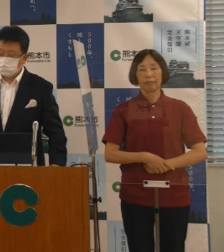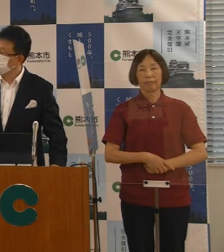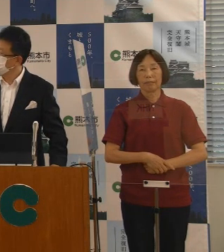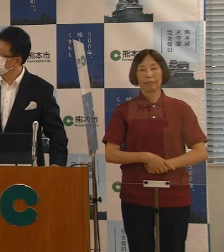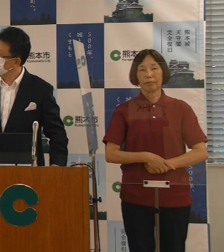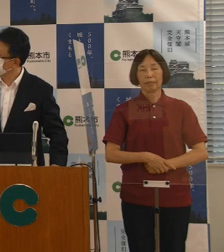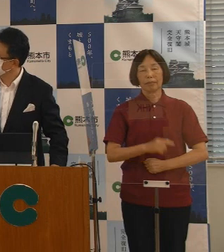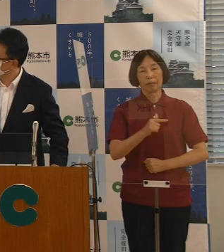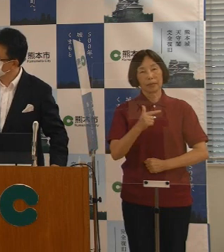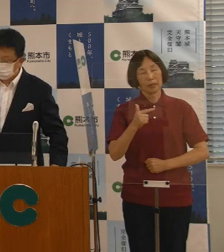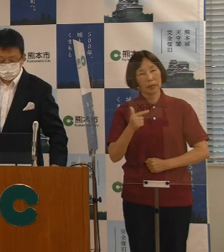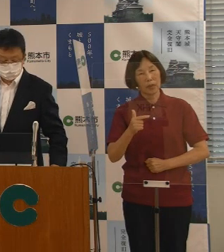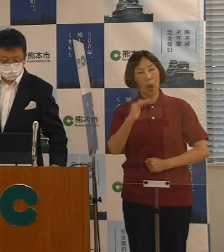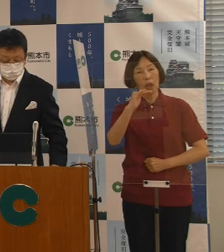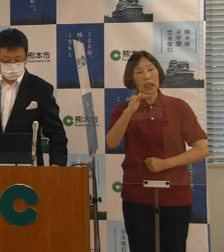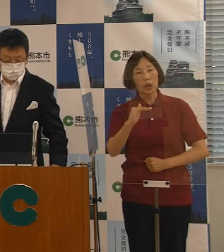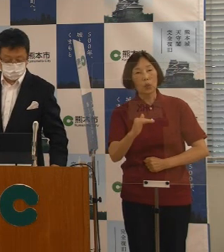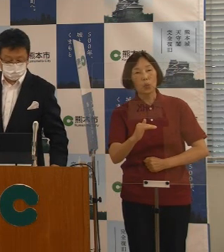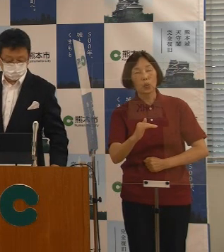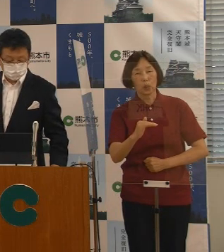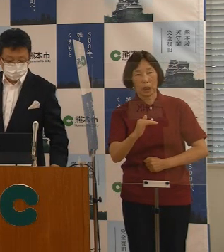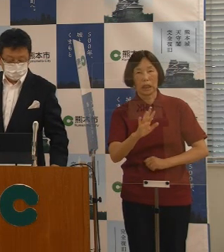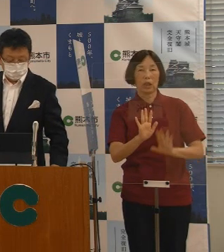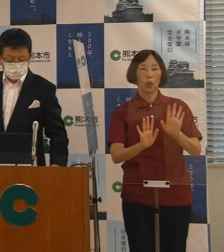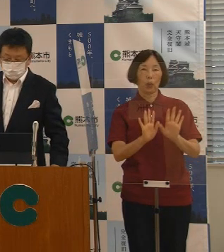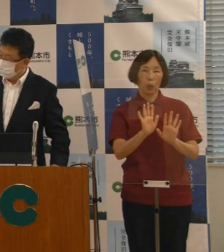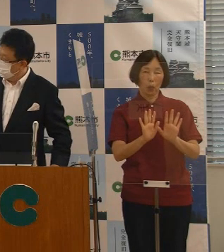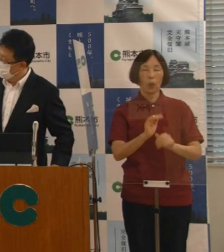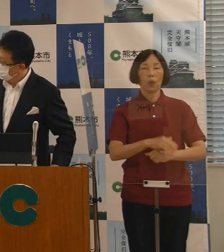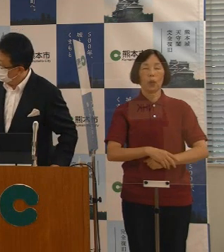非常に低く抑えられています。